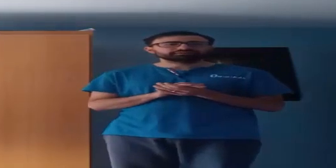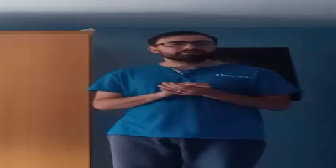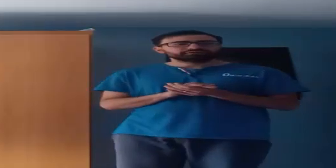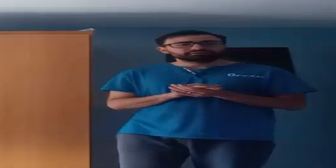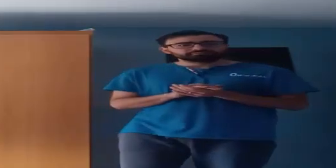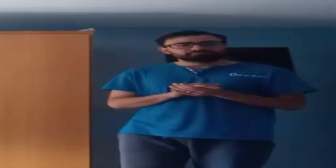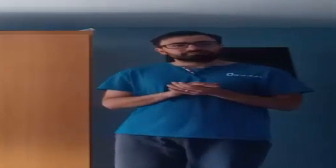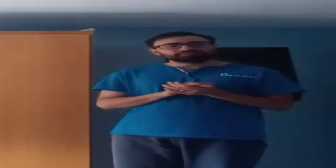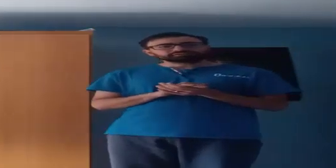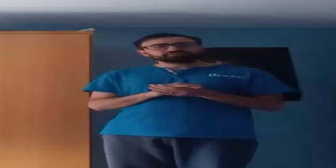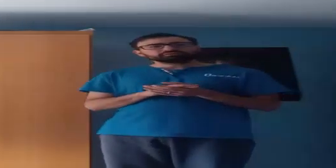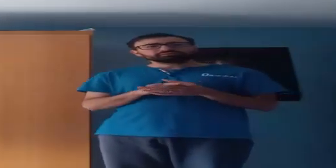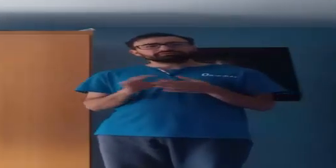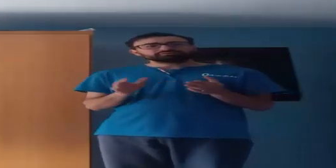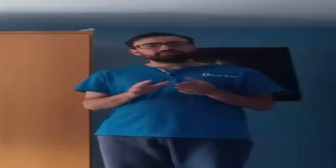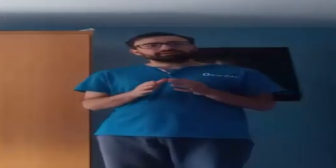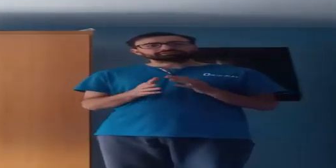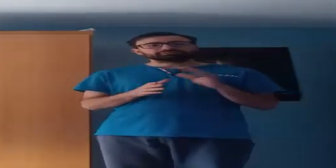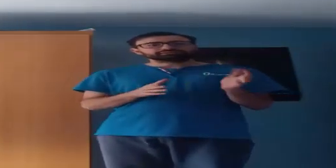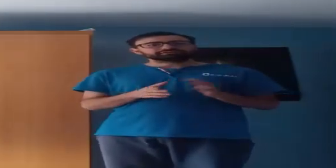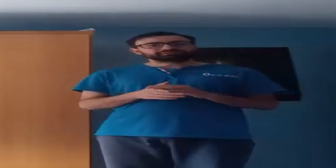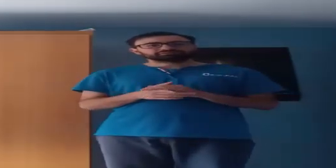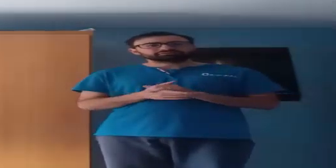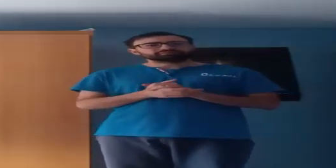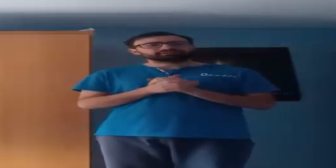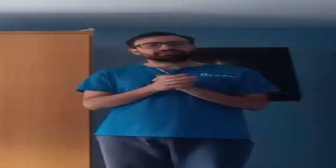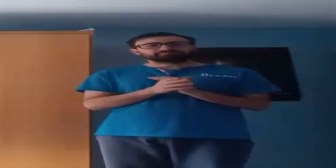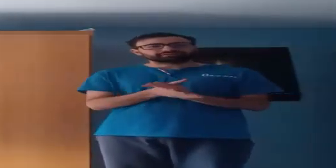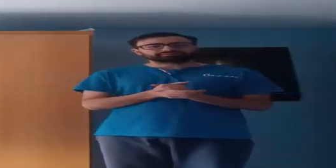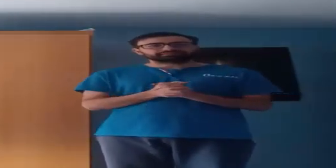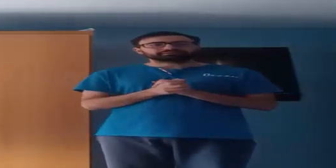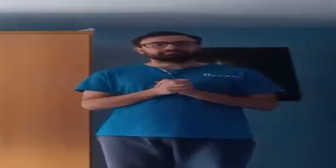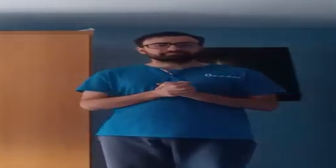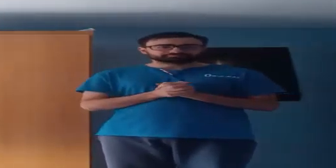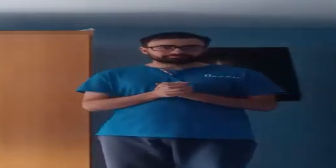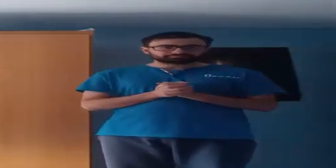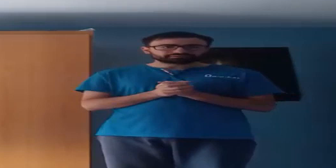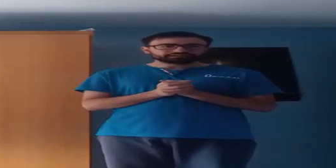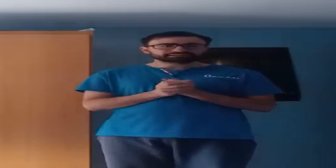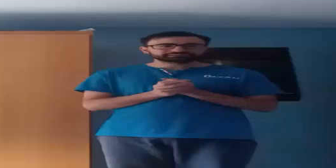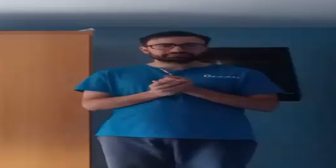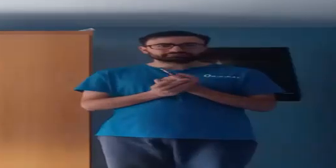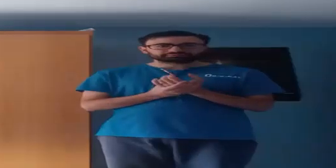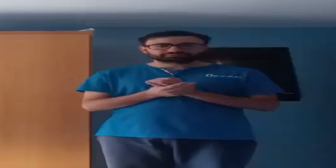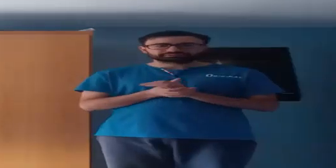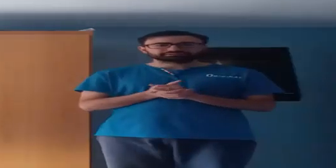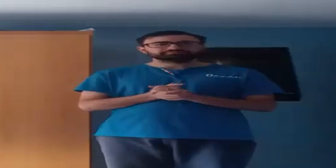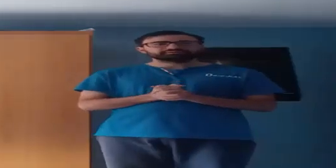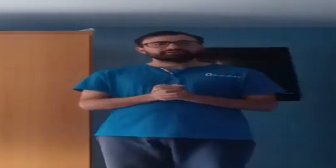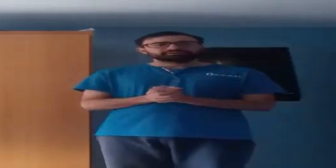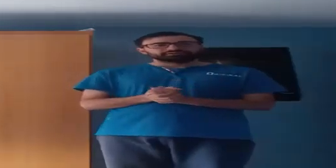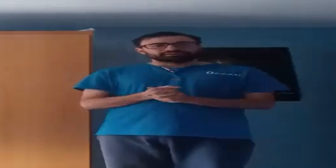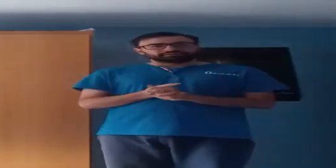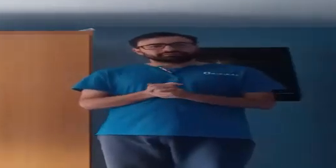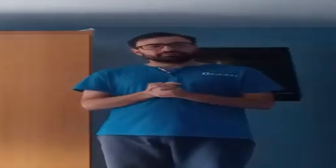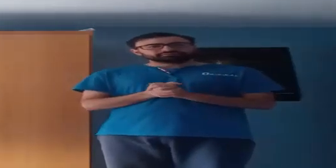y así olvidó las cosechas, todo lo que debía hacer. hasta entonces.